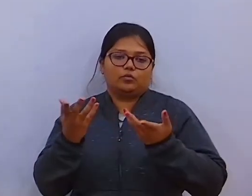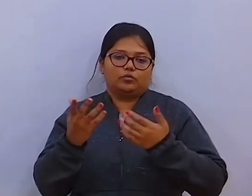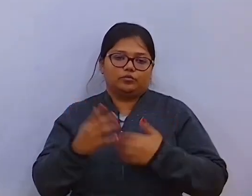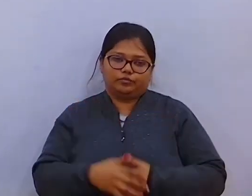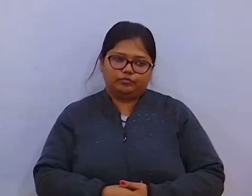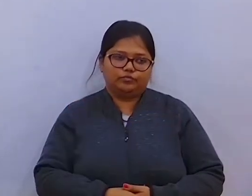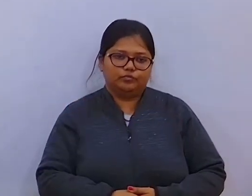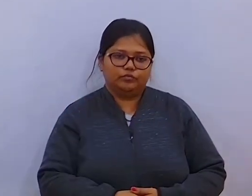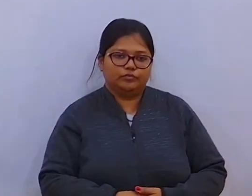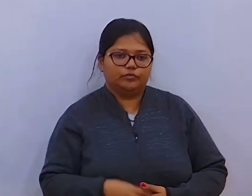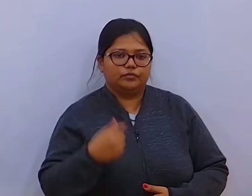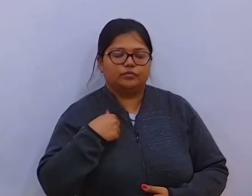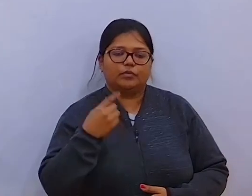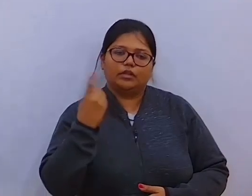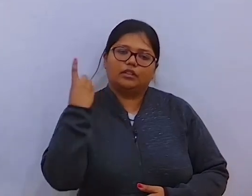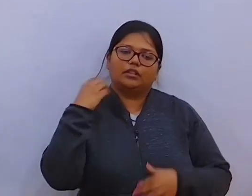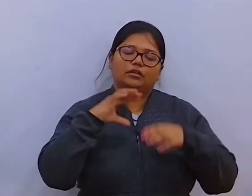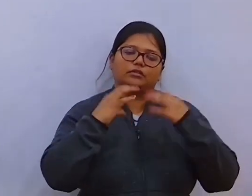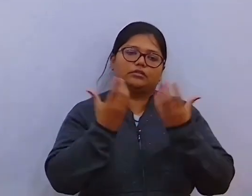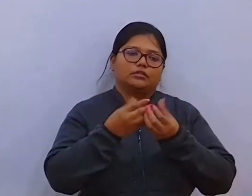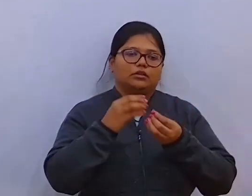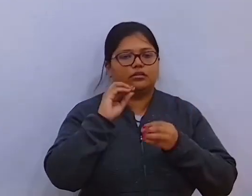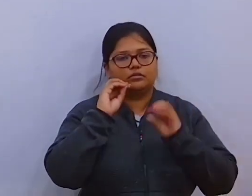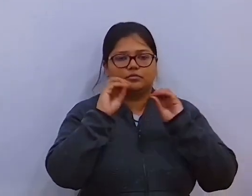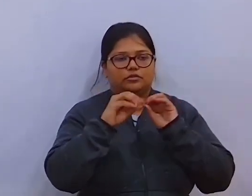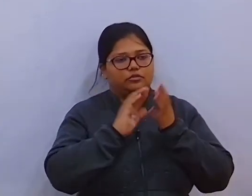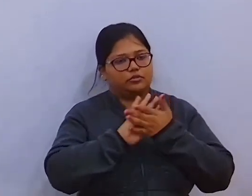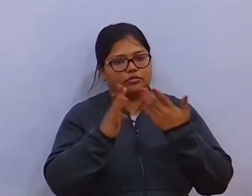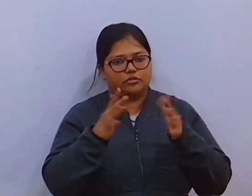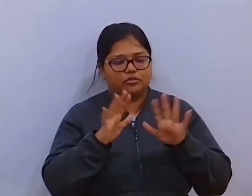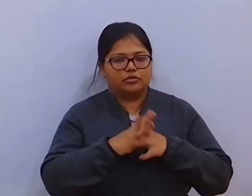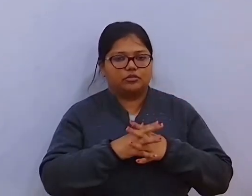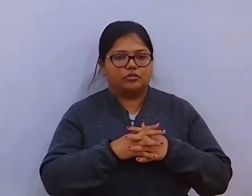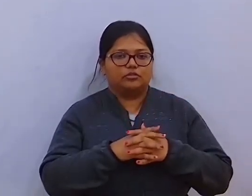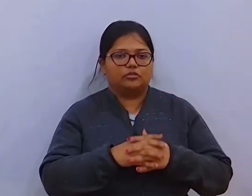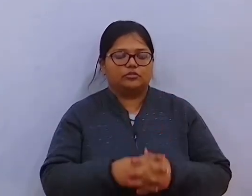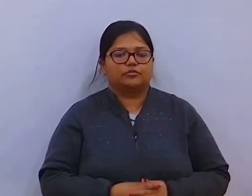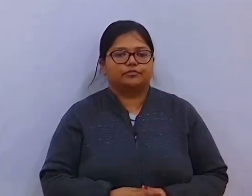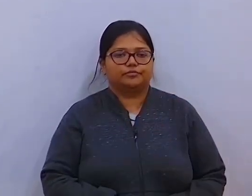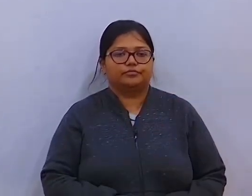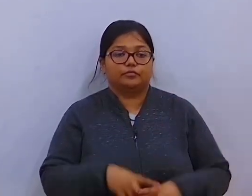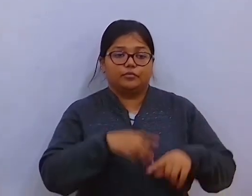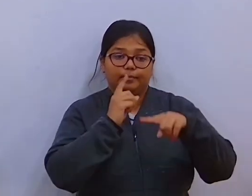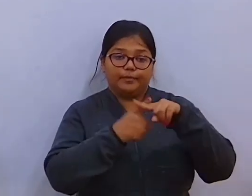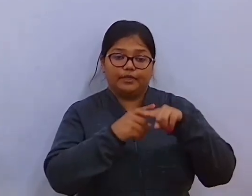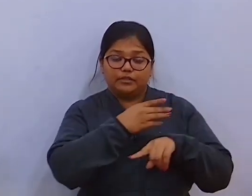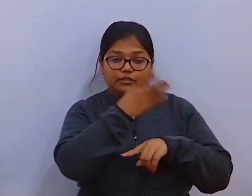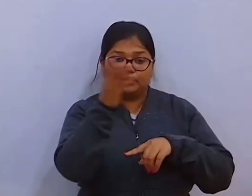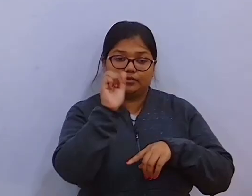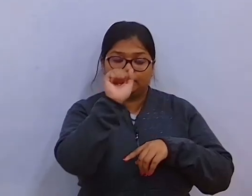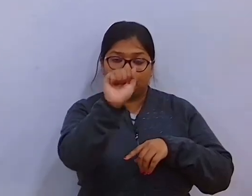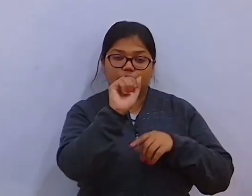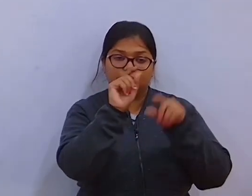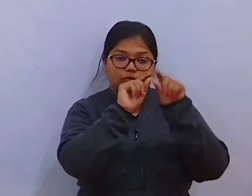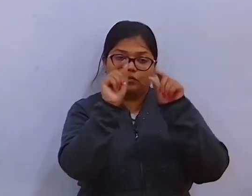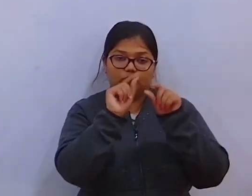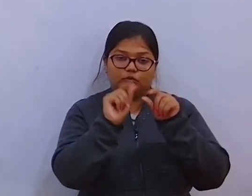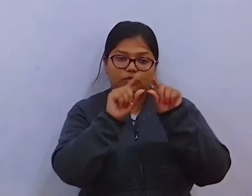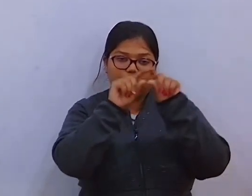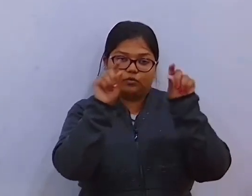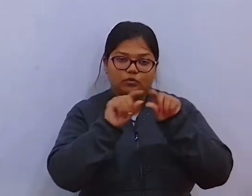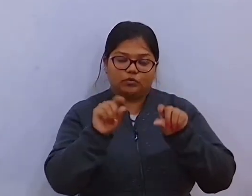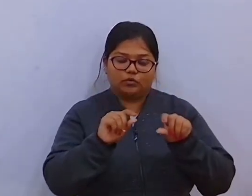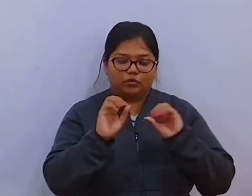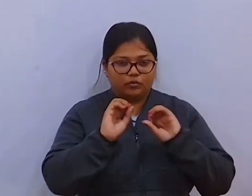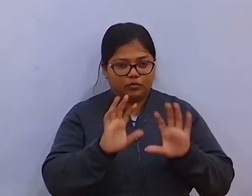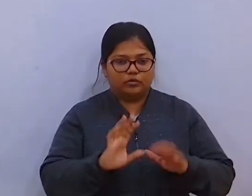पढ़ाई थी है ना ये सारी चीज़ें, और बाकायदा मैंने नोट्स भी लिखाया हुआ था आप लोगों को, तो वही ही है, और उससे ज़्यादा कुछ एक्स्ट्रा आप